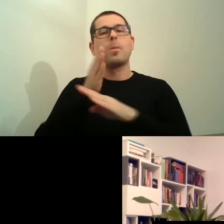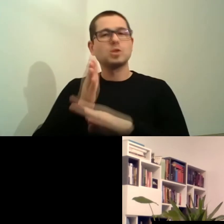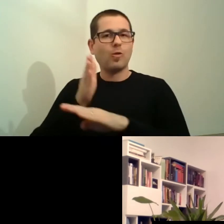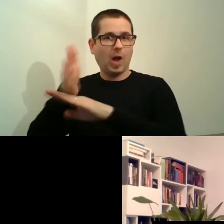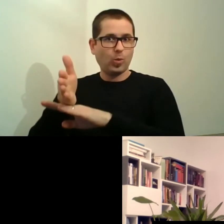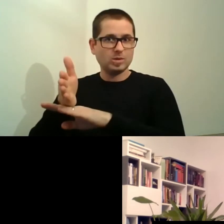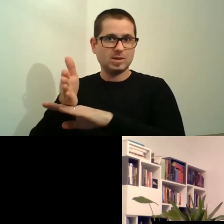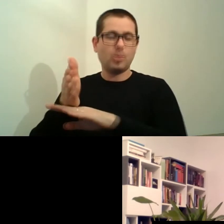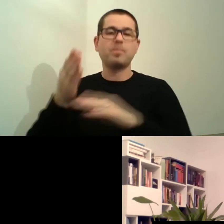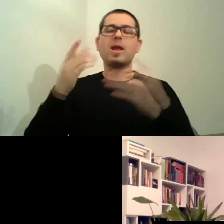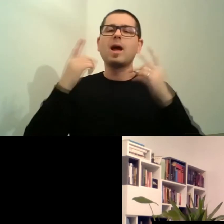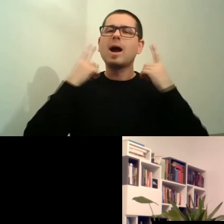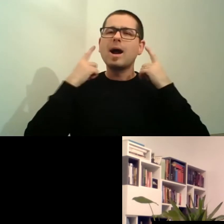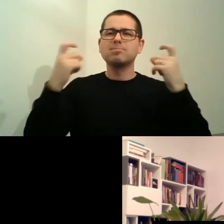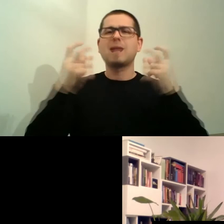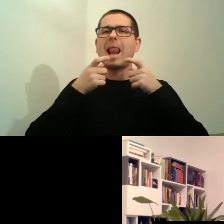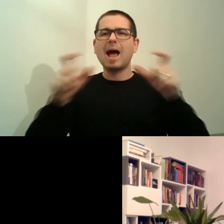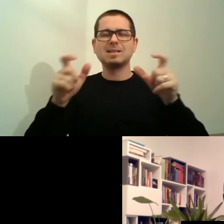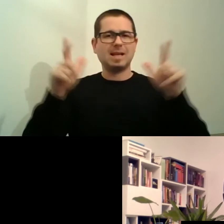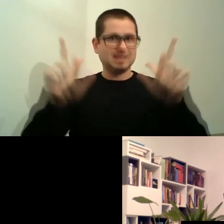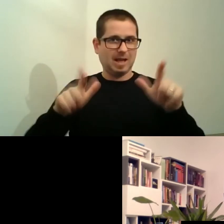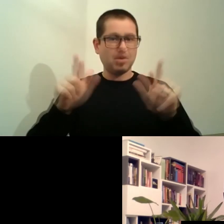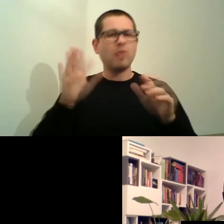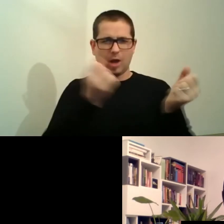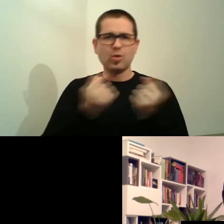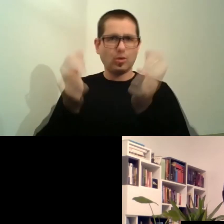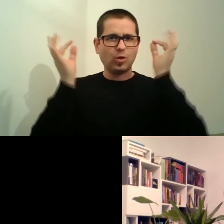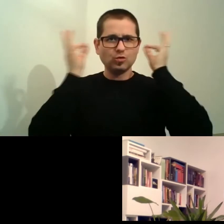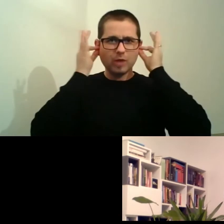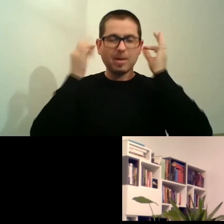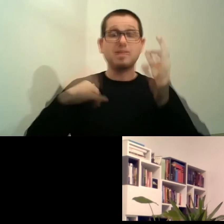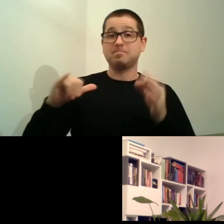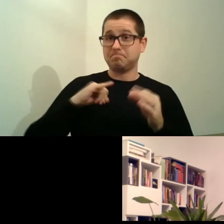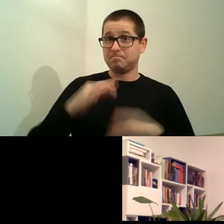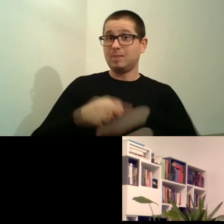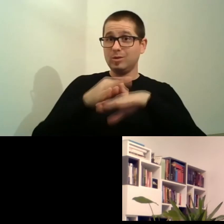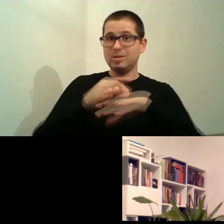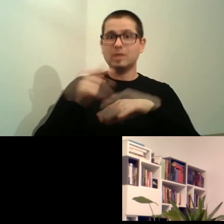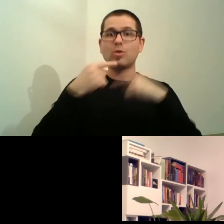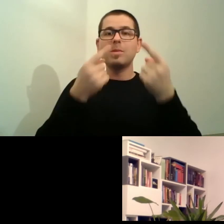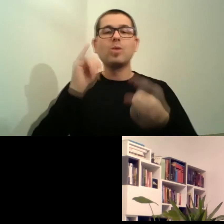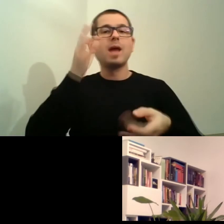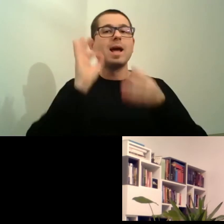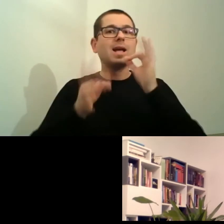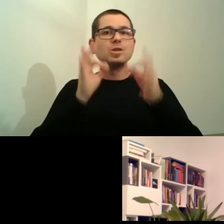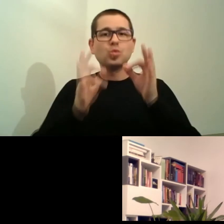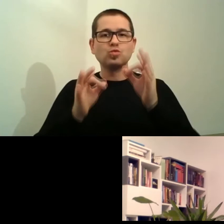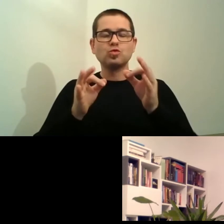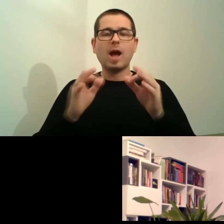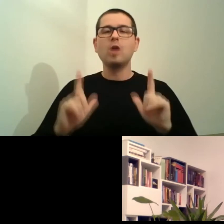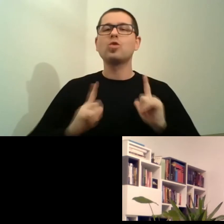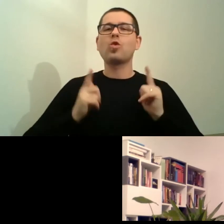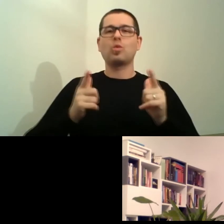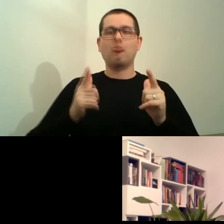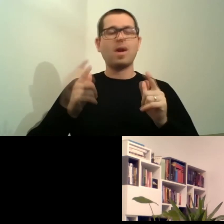obiskovalcem glasnih zabav, da nosijo te čepke. Zanimivo se mi zdi, da si omenil, da je pravzaprav izkušnja poslušanja s